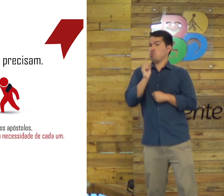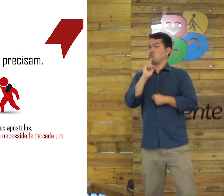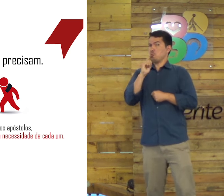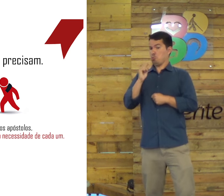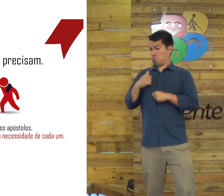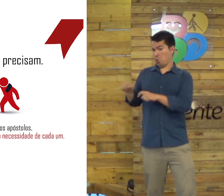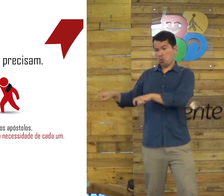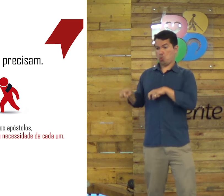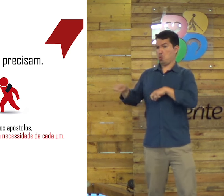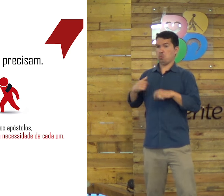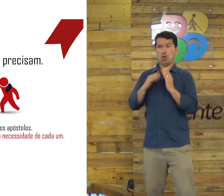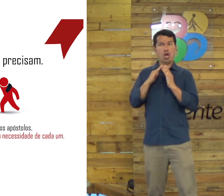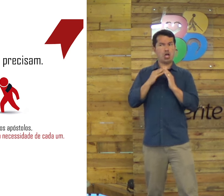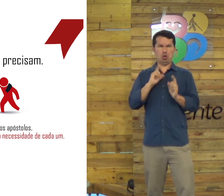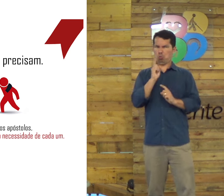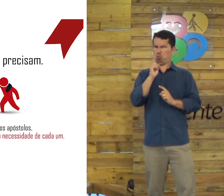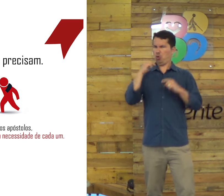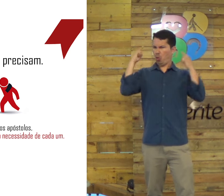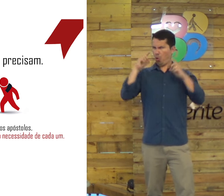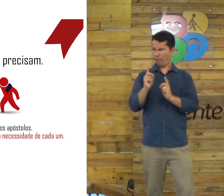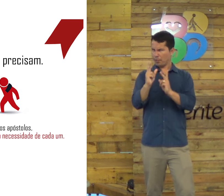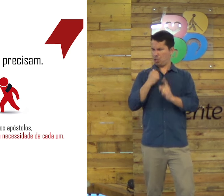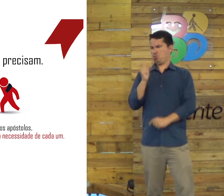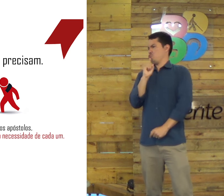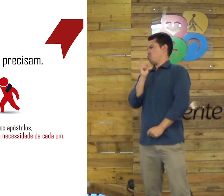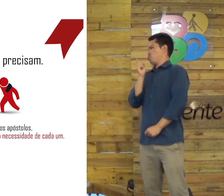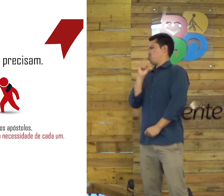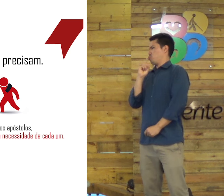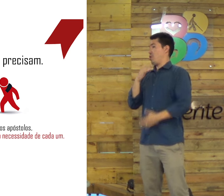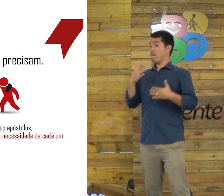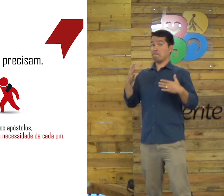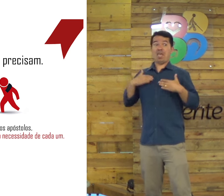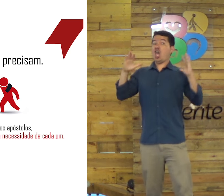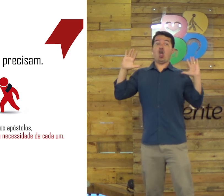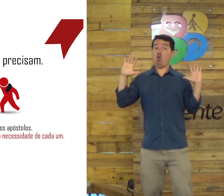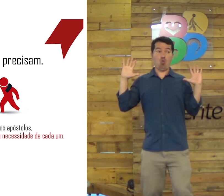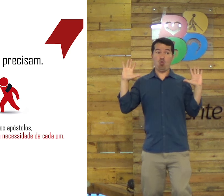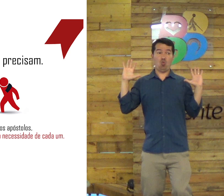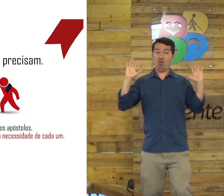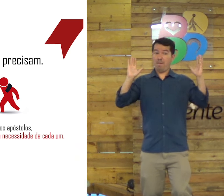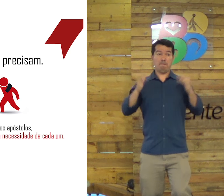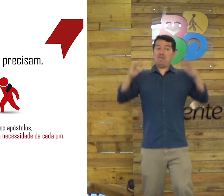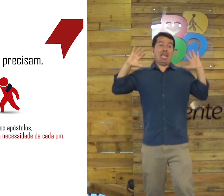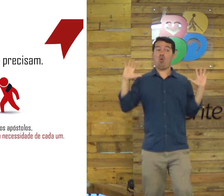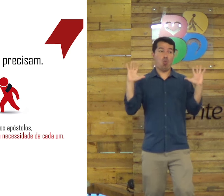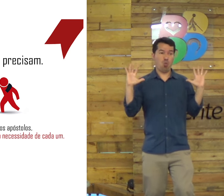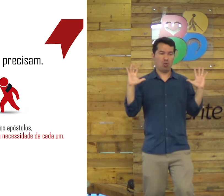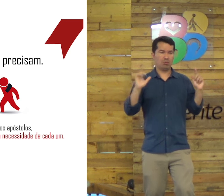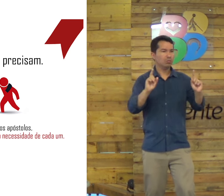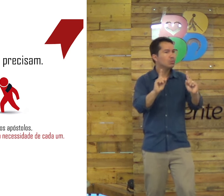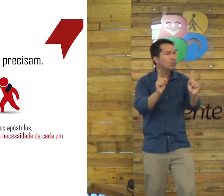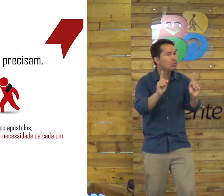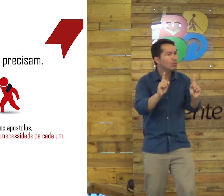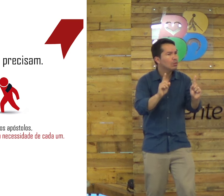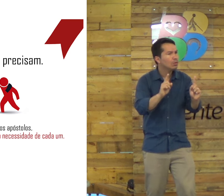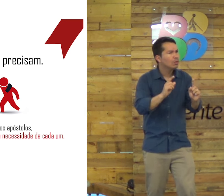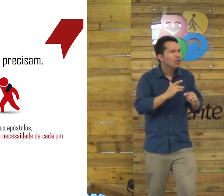Ele não guardou as coisas para si, não soube de vender, porque é meu, é meu, ele não fez